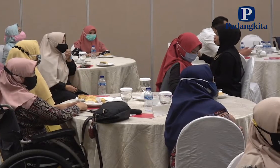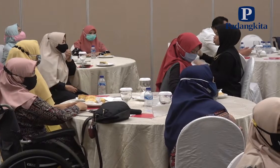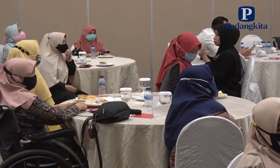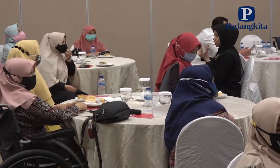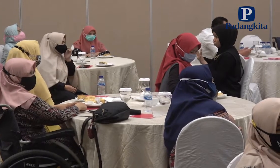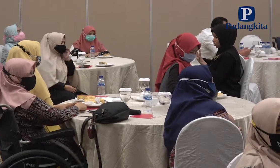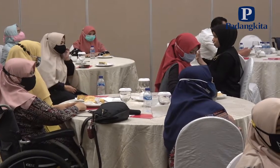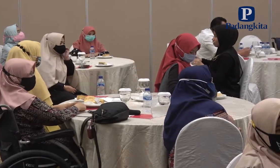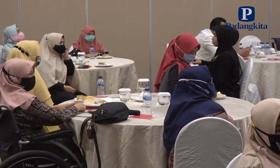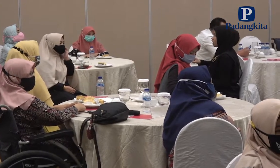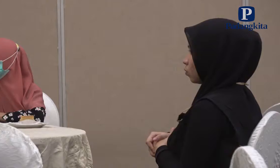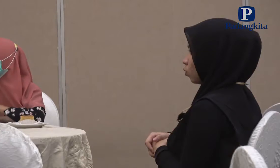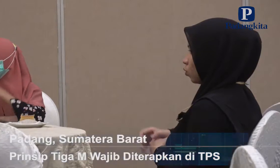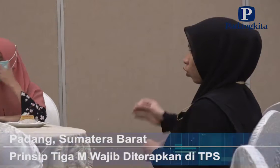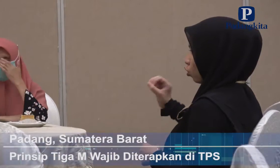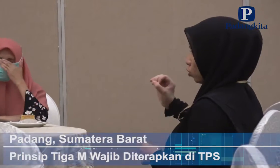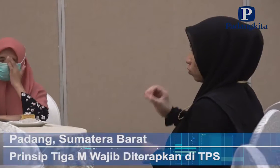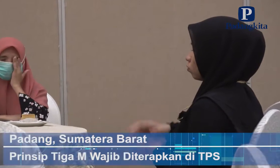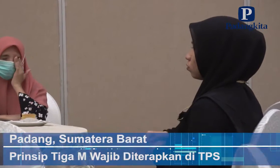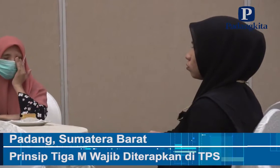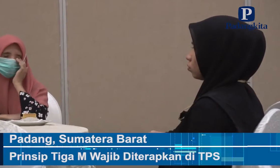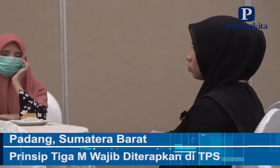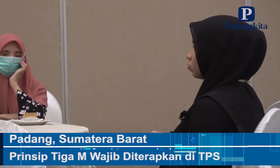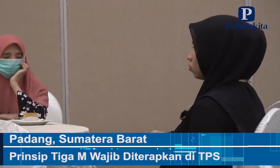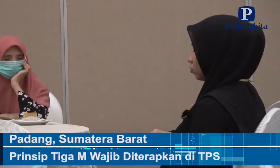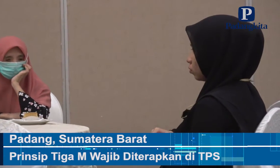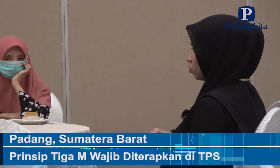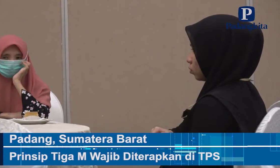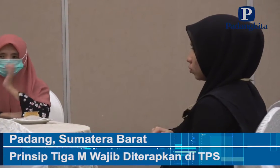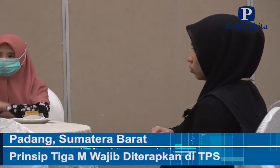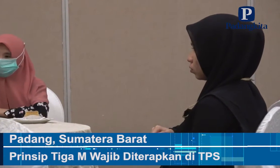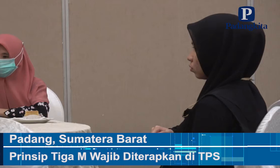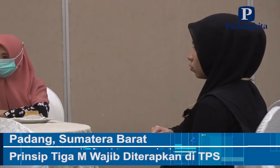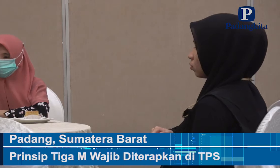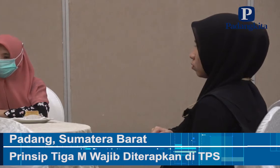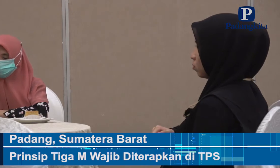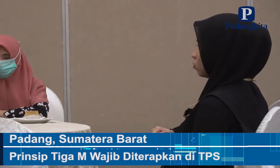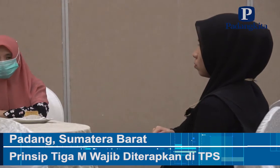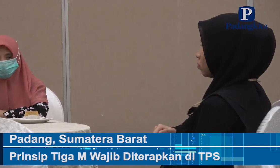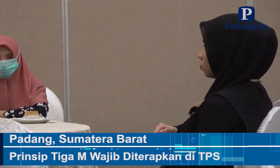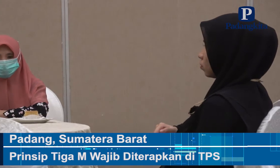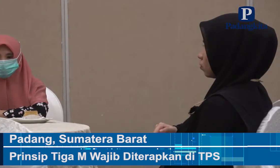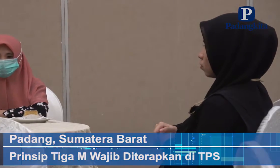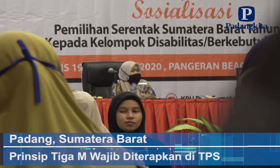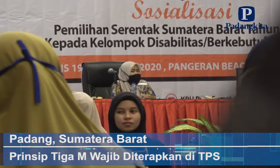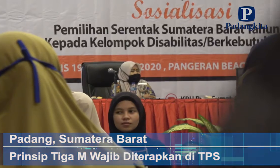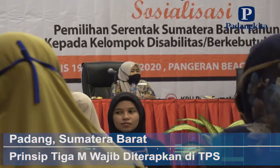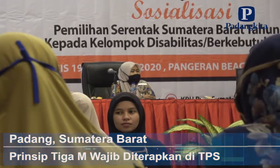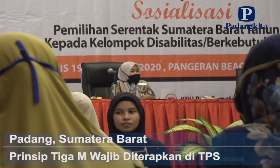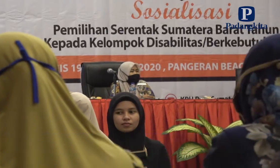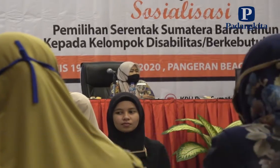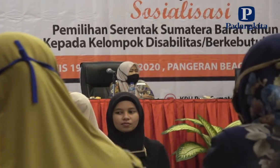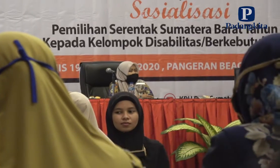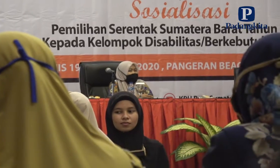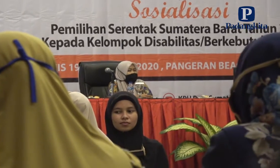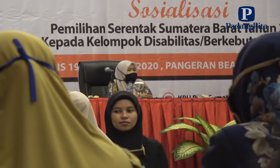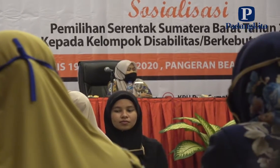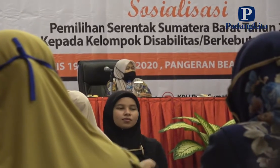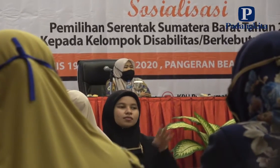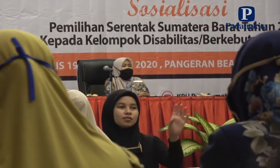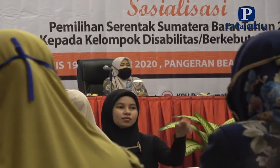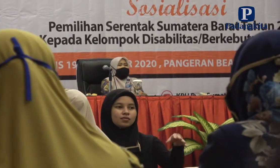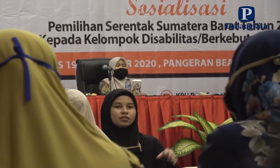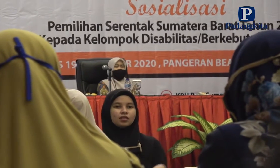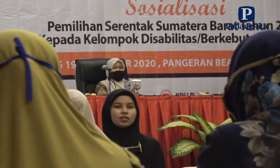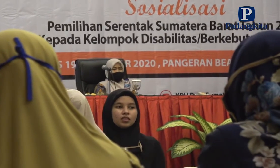Sumbar, Izwaryani, berbeda dengan pilkada sebelumnya karena di masa pandemi COVID-19, para pemilih termasuk penyandang disabilitas diwajibkan untuk